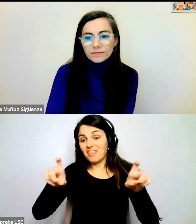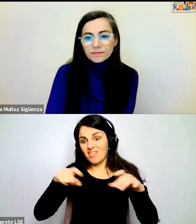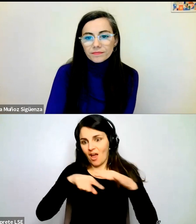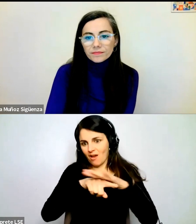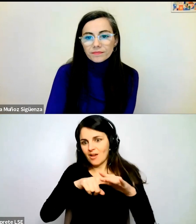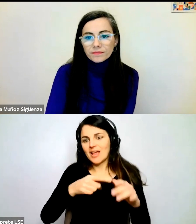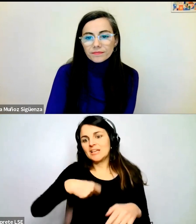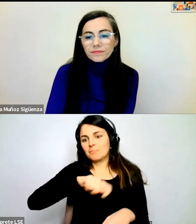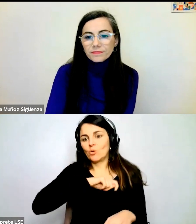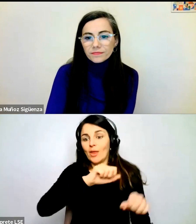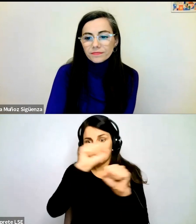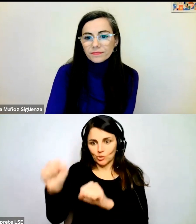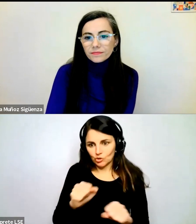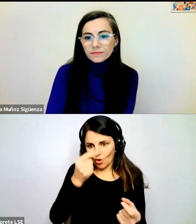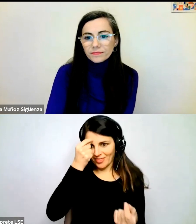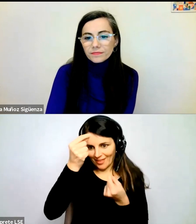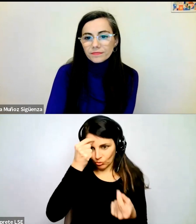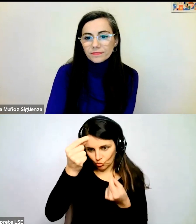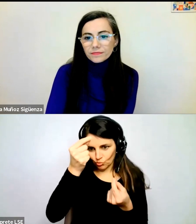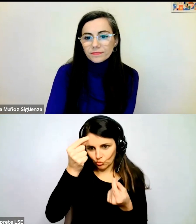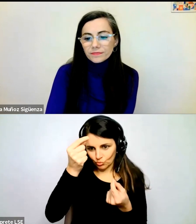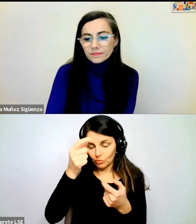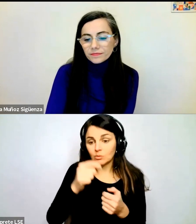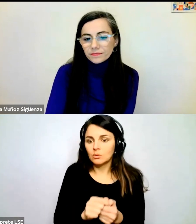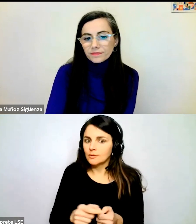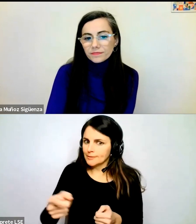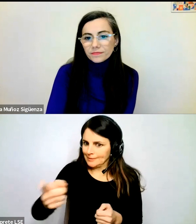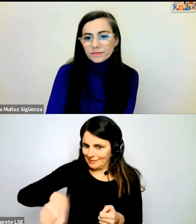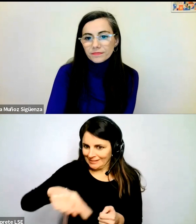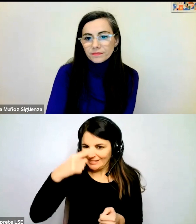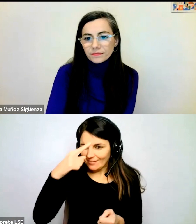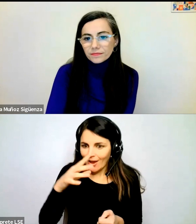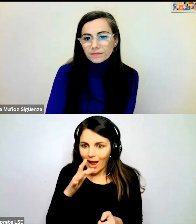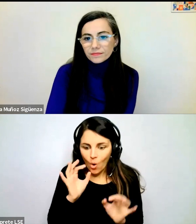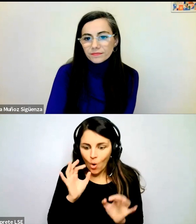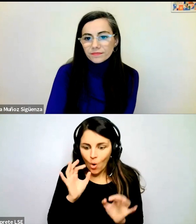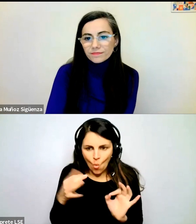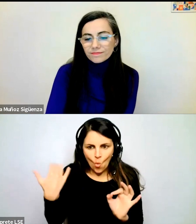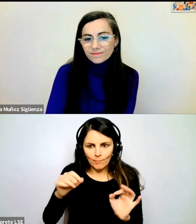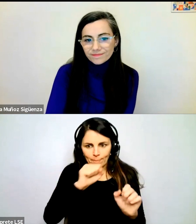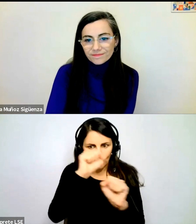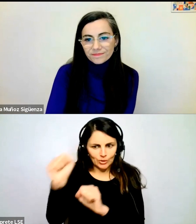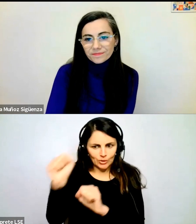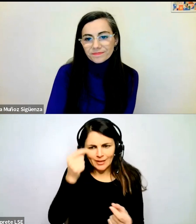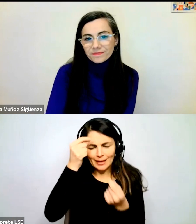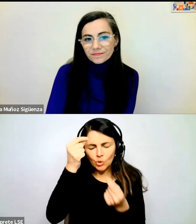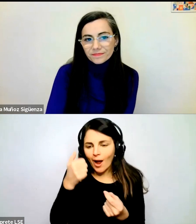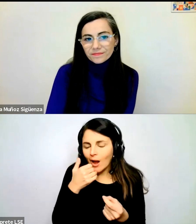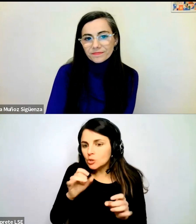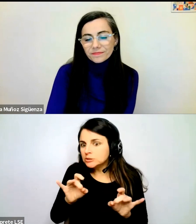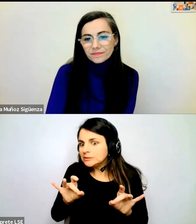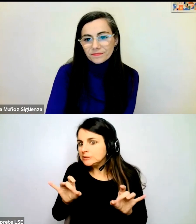ahora, el tema de la protección de datos es un tema muy delicado y cada vez se están protegiendo más nuestros